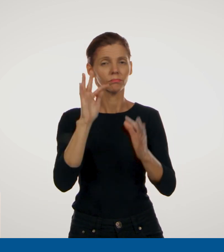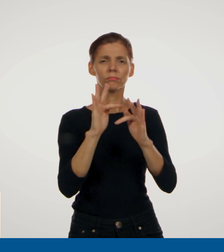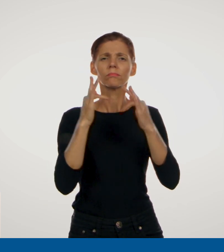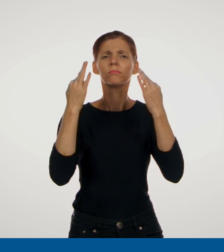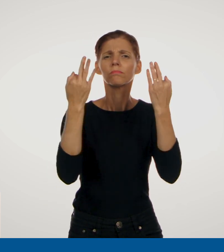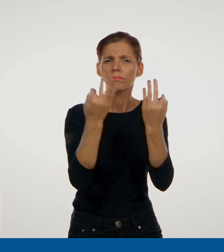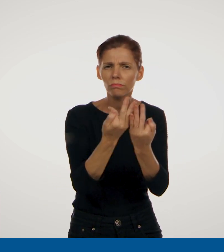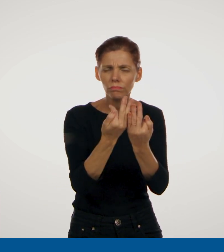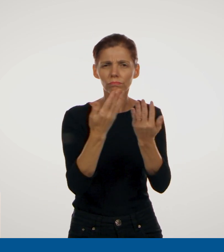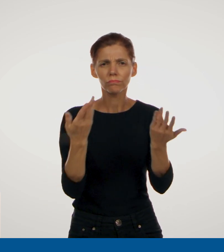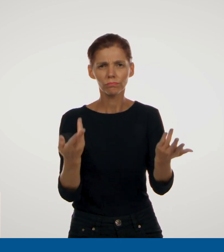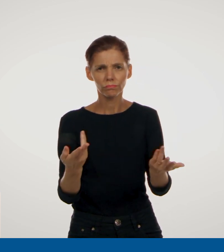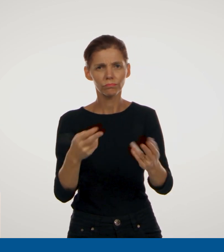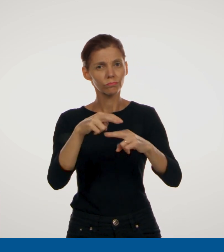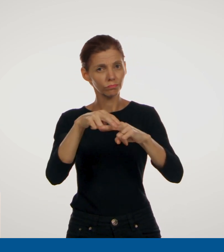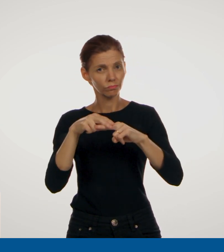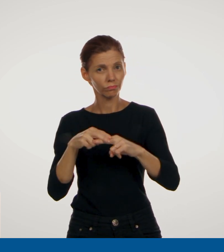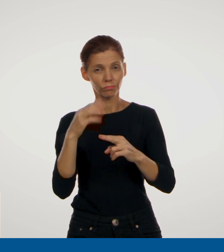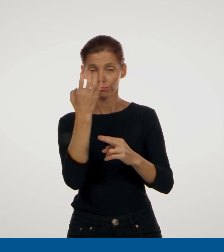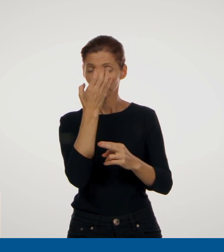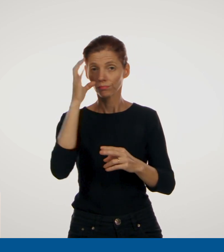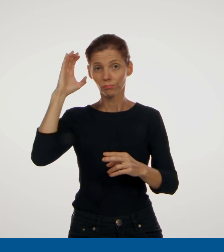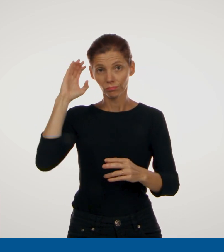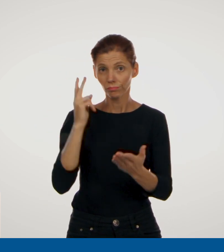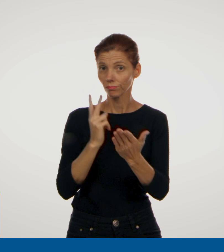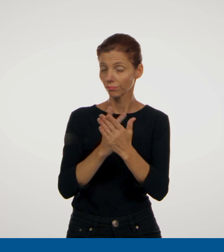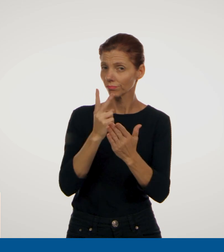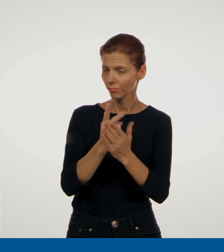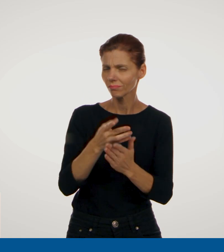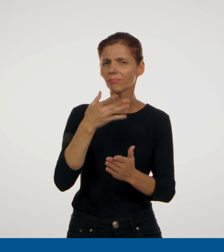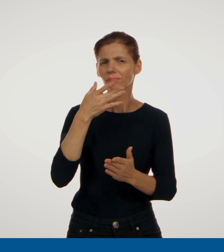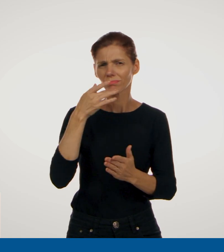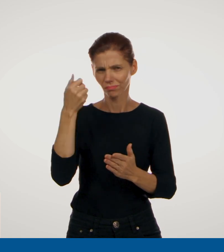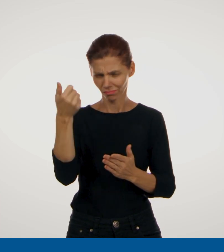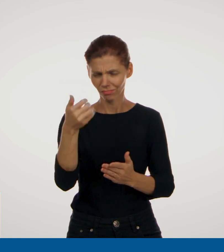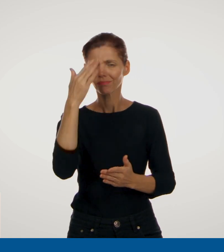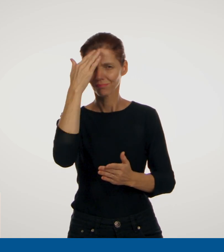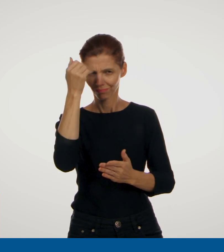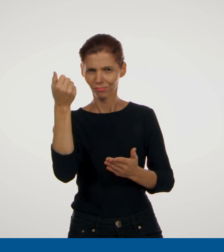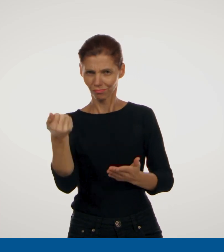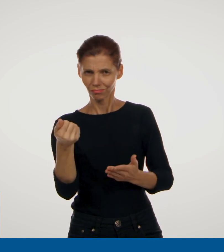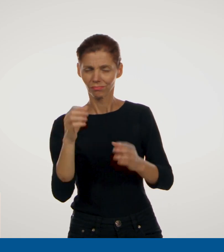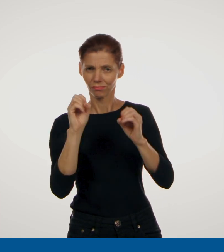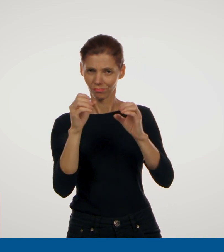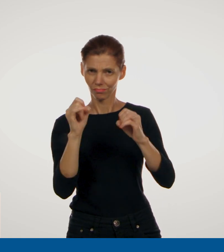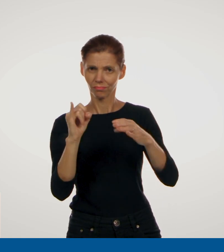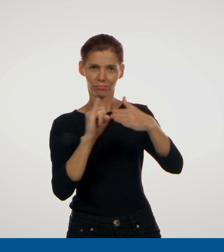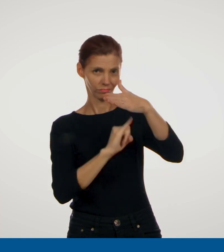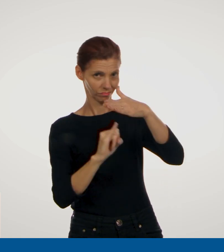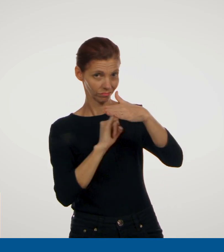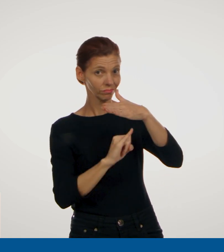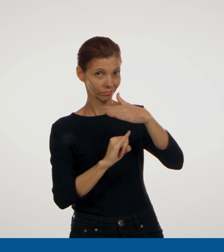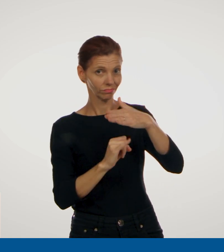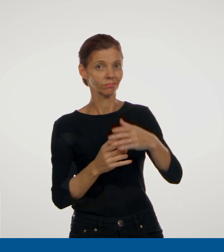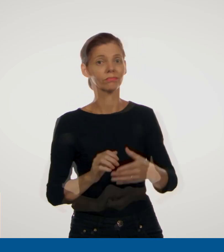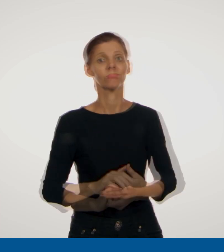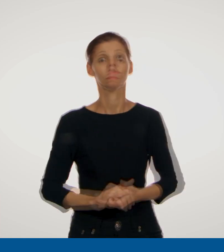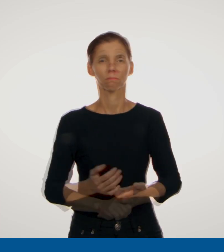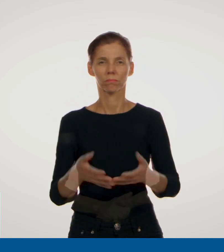a família, tendo, portanto, caráter permanente. É fácil identificar essa educação informal, não